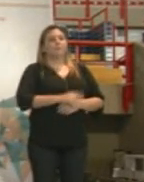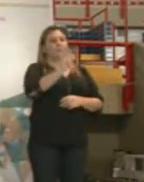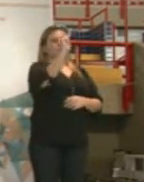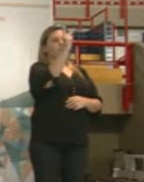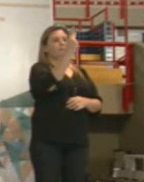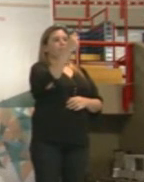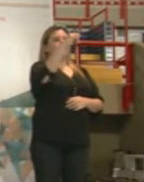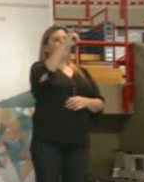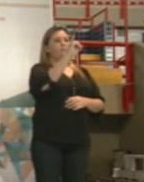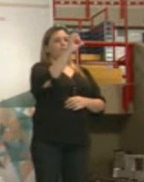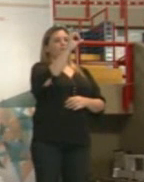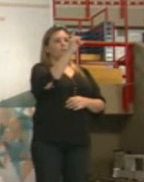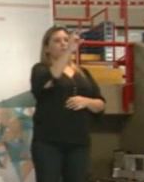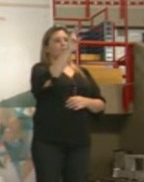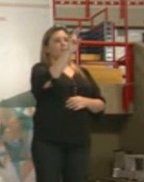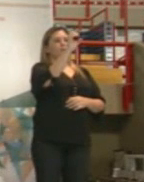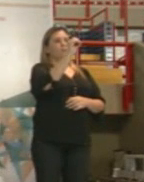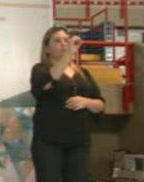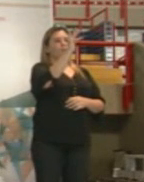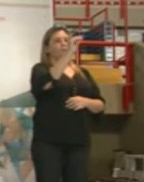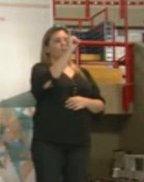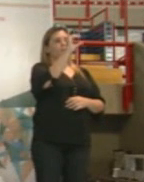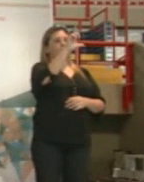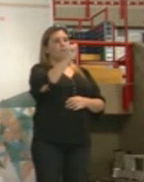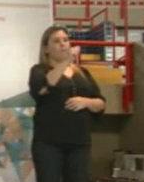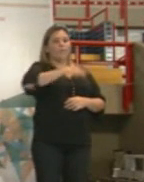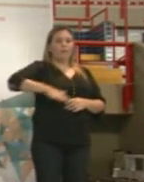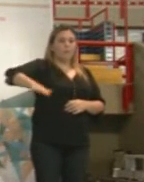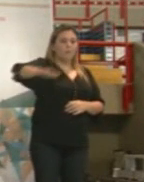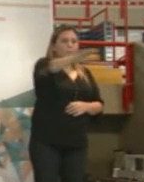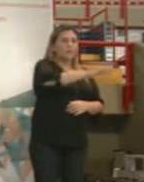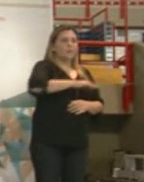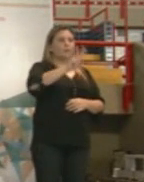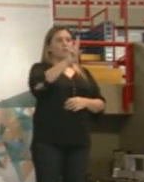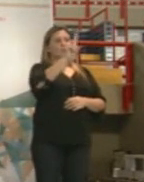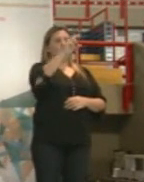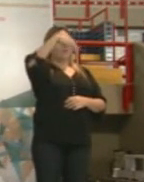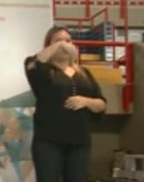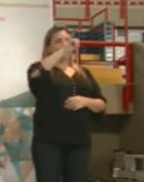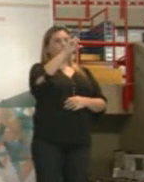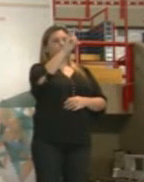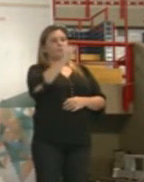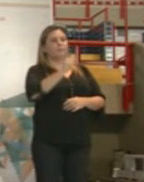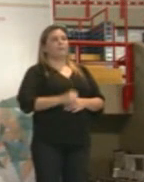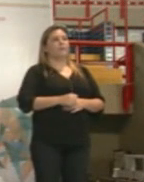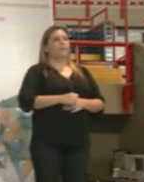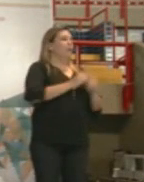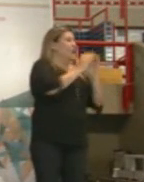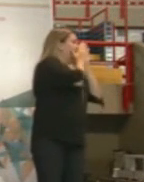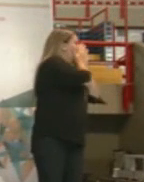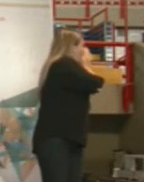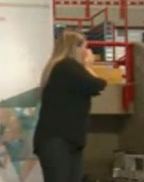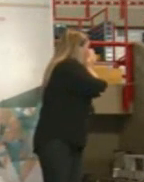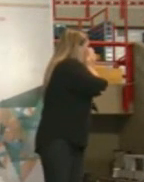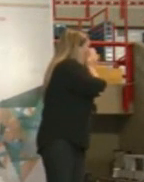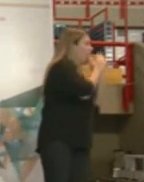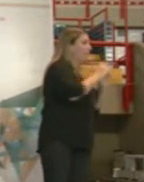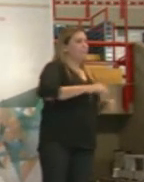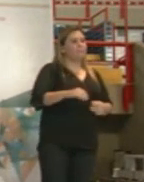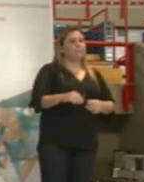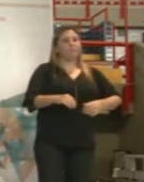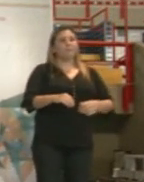higrófila, ambiente úmido, tropófila, de 2